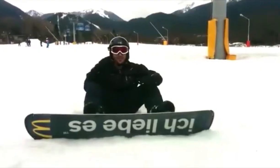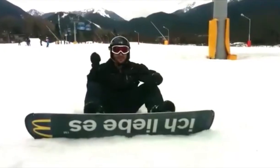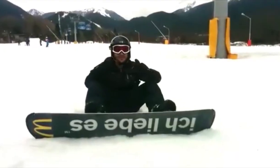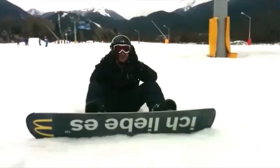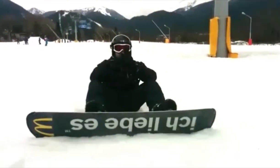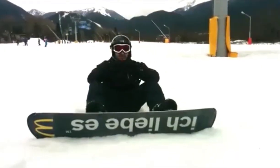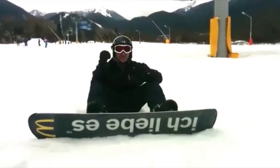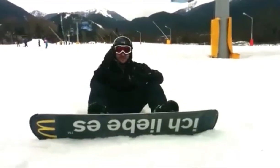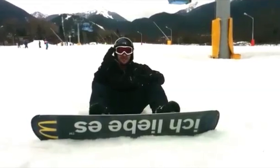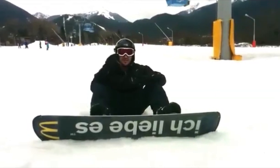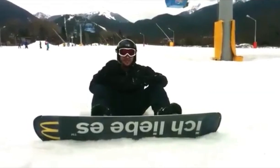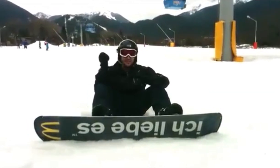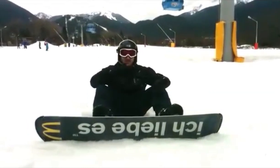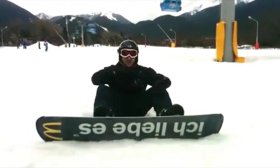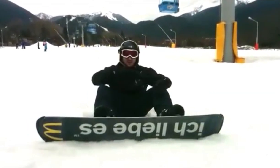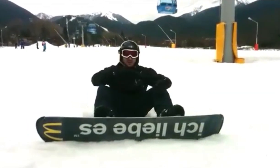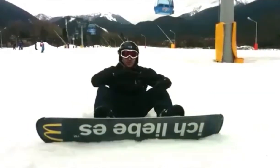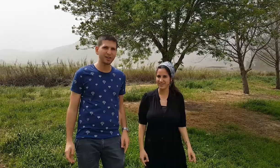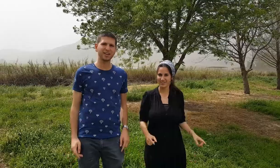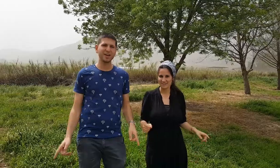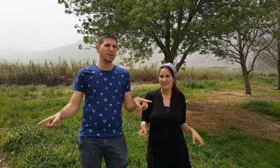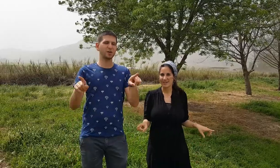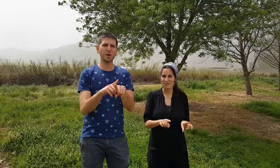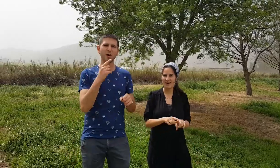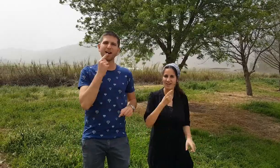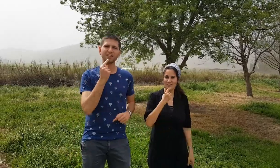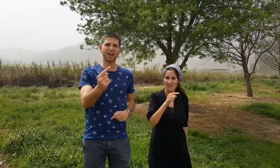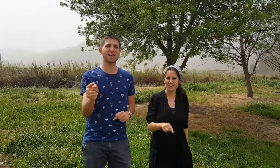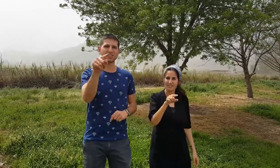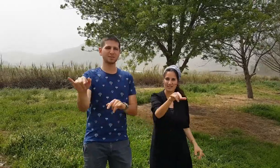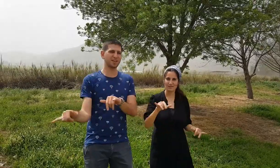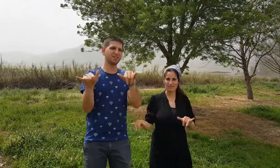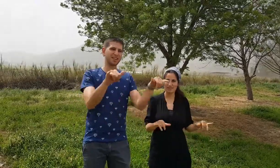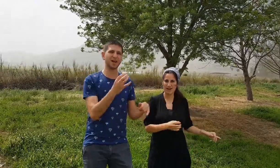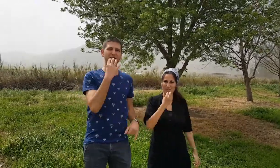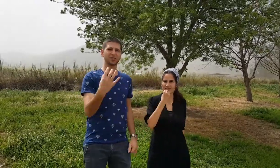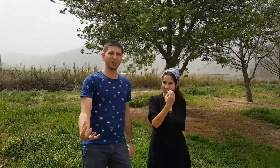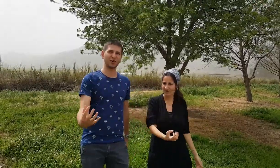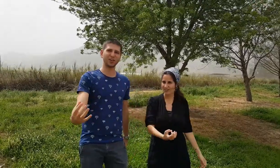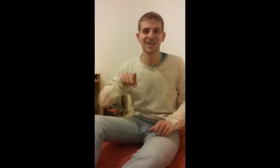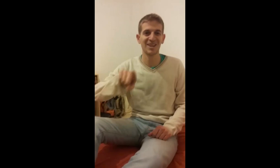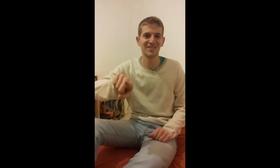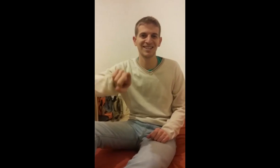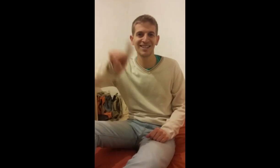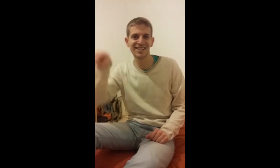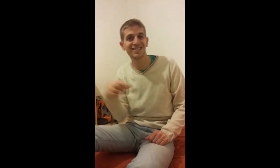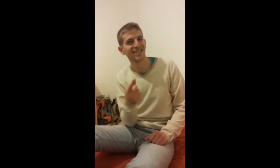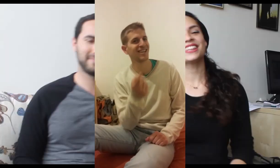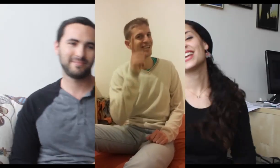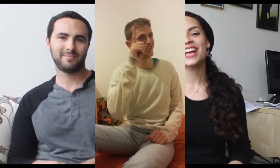כל סופה שאת מגיעה לתור כמו הדבר שאת מביאה בתור ואם תתני לזה